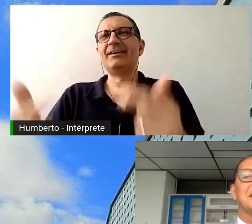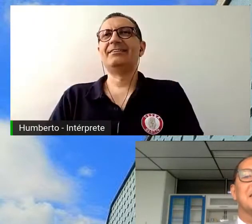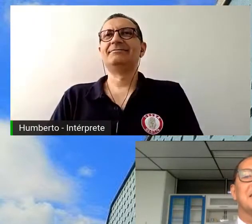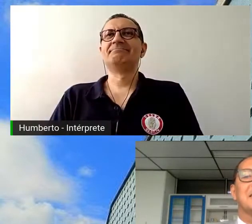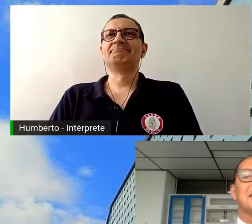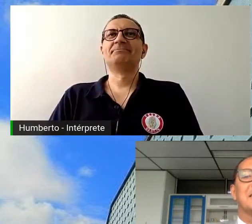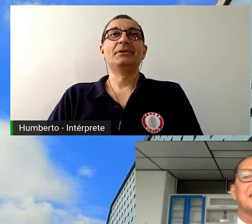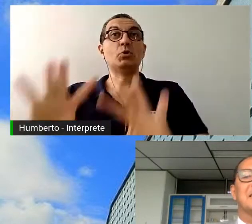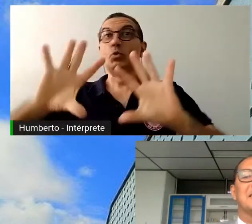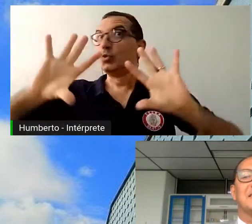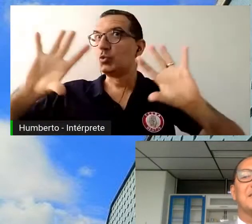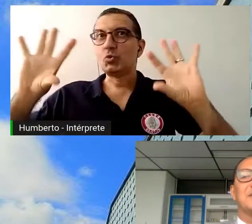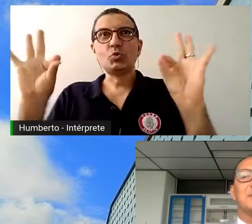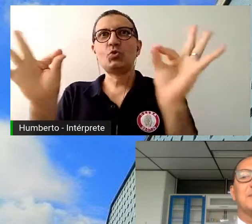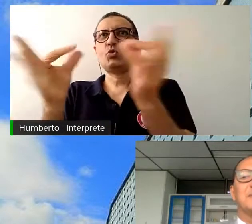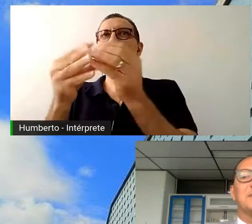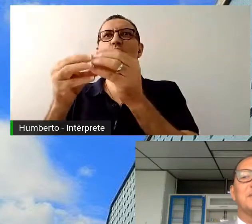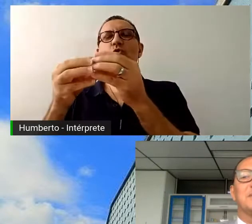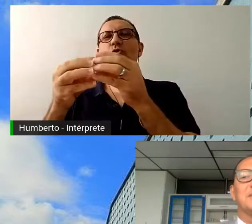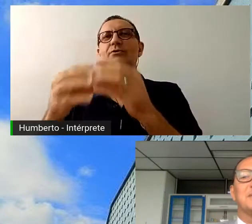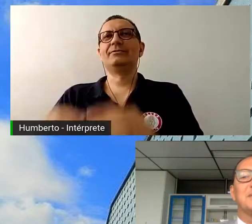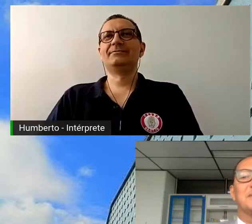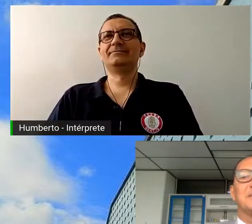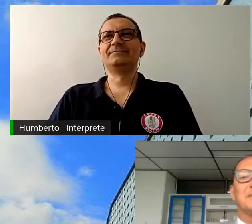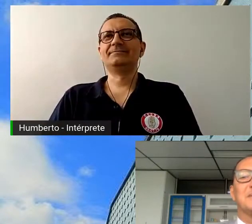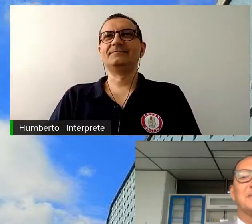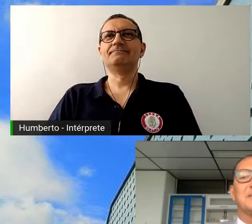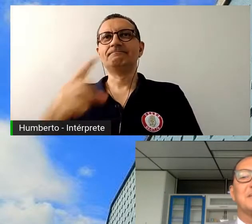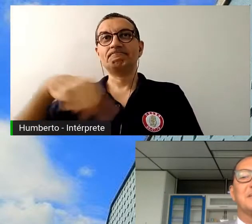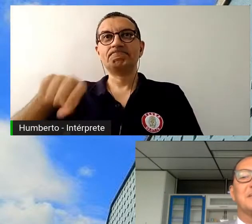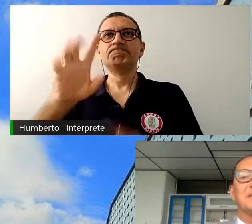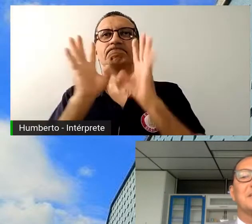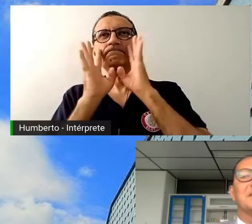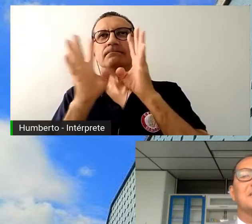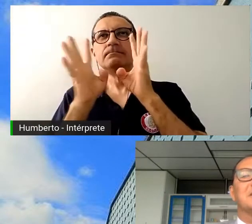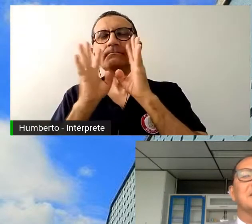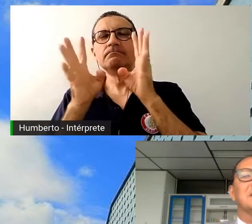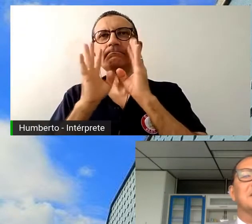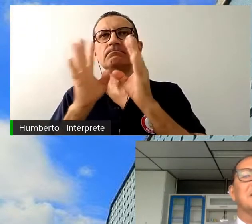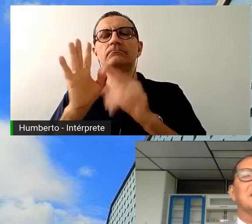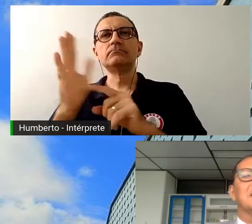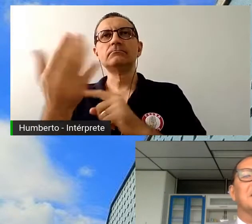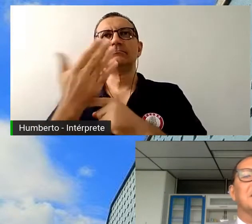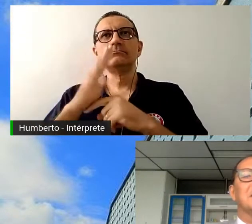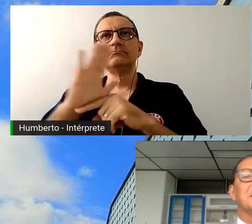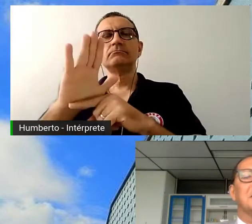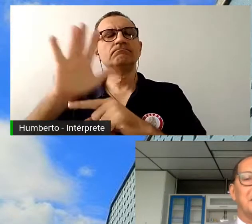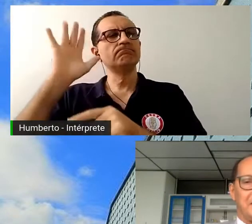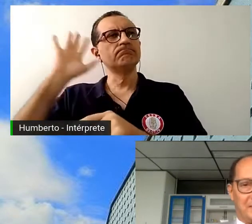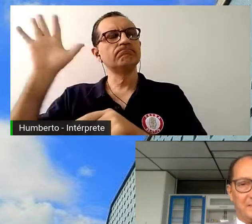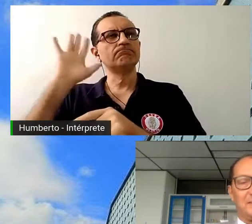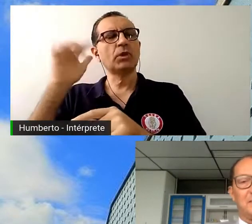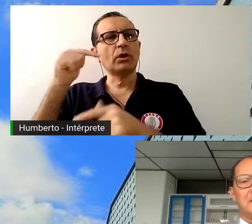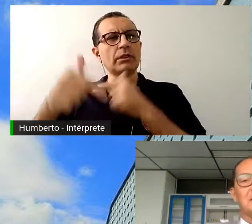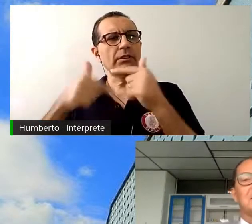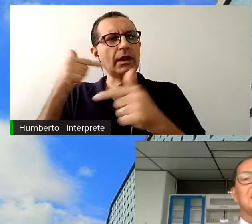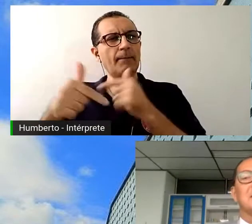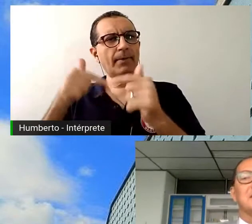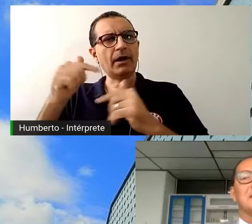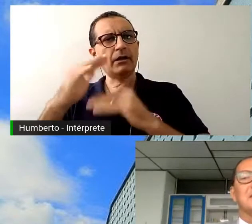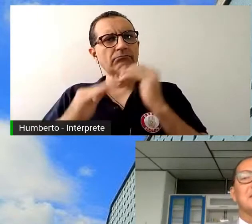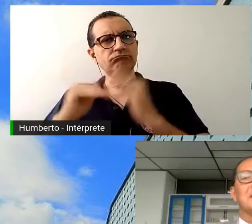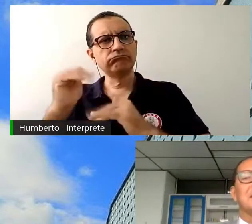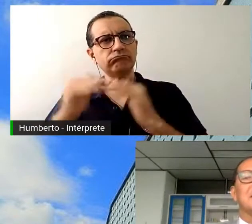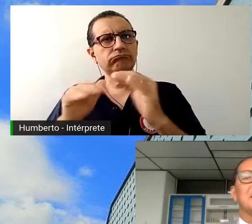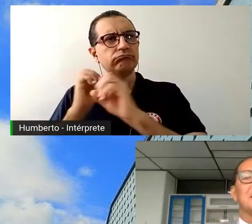momento para escutarmos algumas reflexões sobre os nossos fazeres aqui no Instituto Federal da Bahia, no